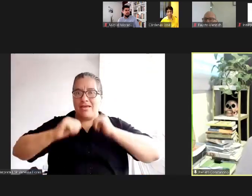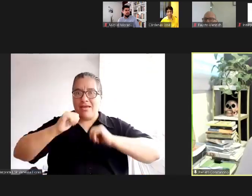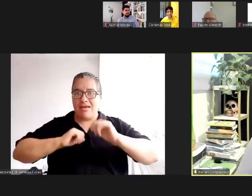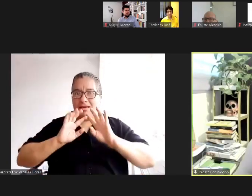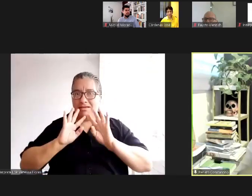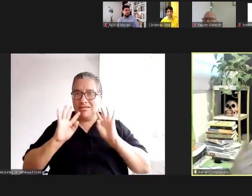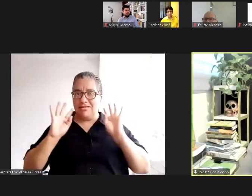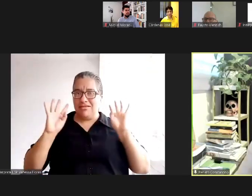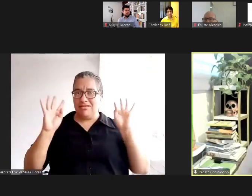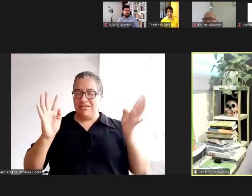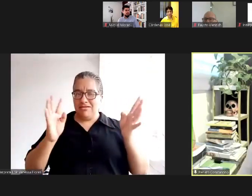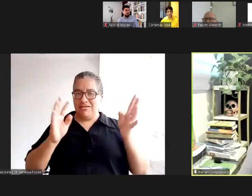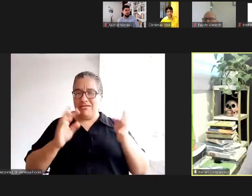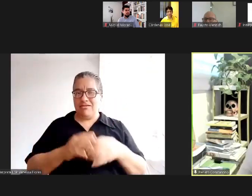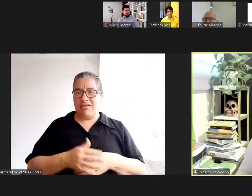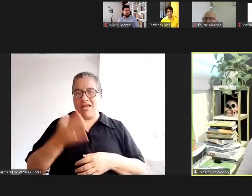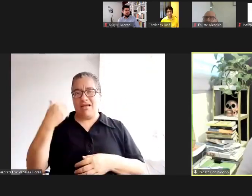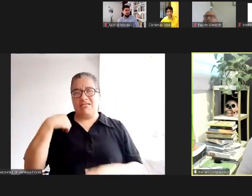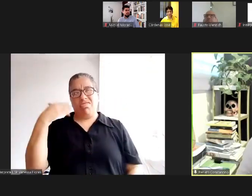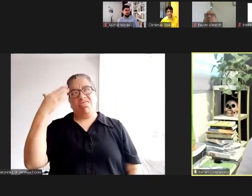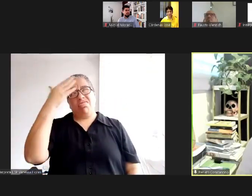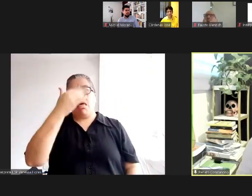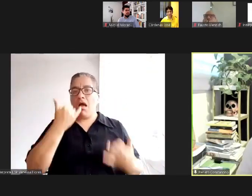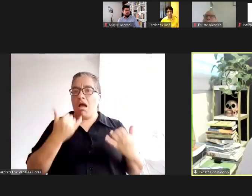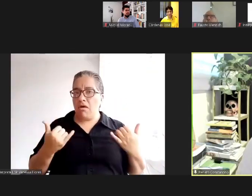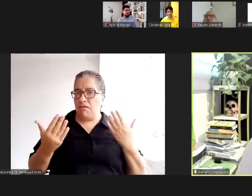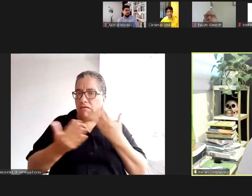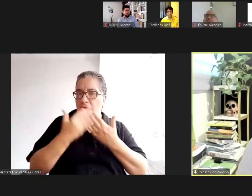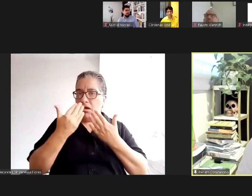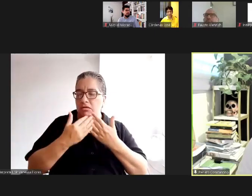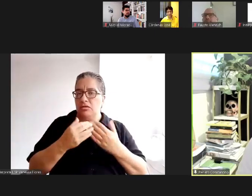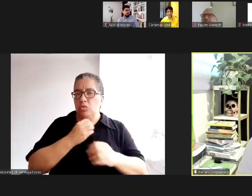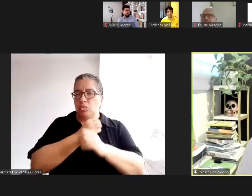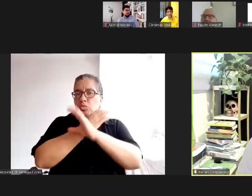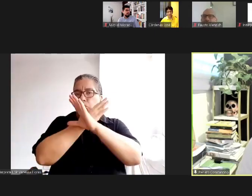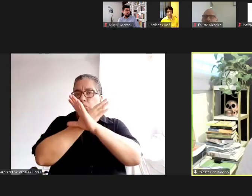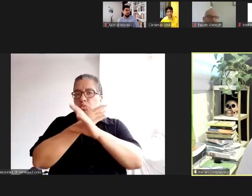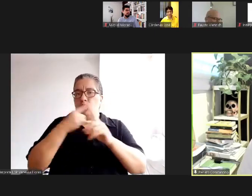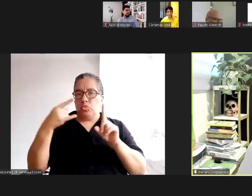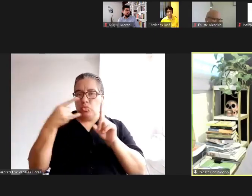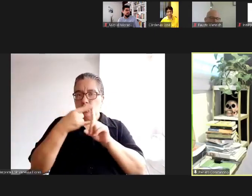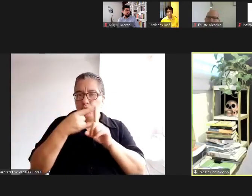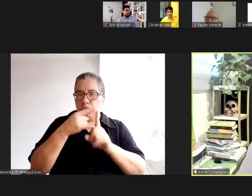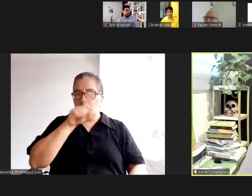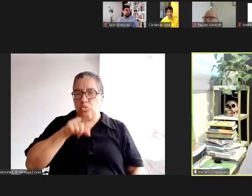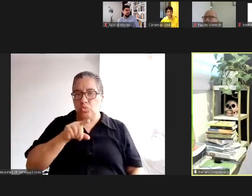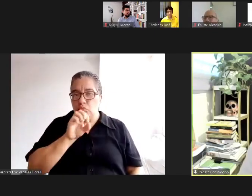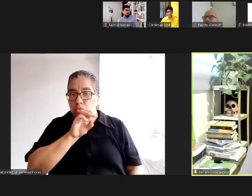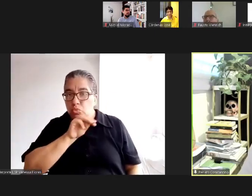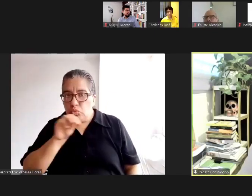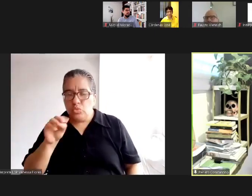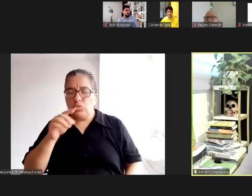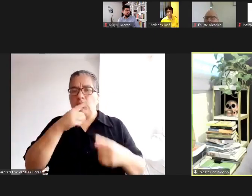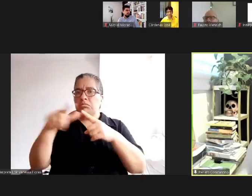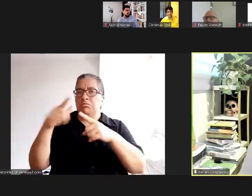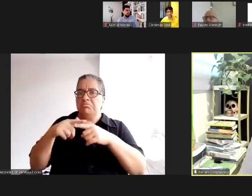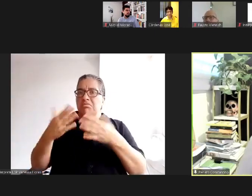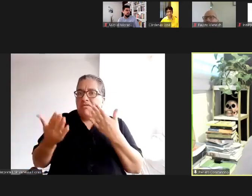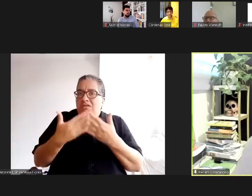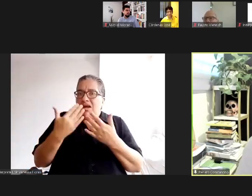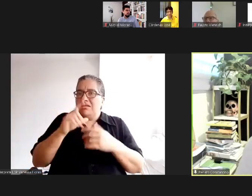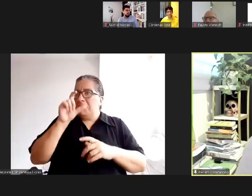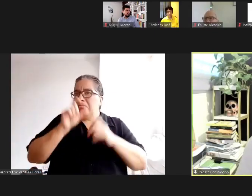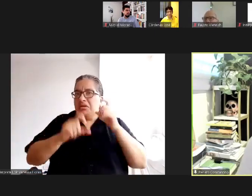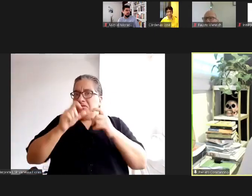están pasando por Zoom o por diferentes plataformas, en muchos casos se han vuelto bastante más accesibles, ya no solamente por el